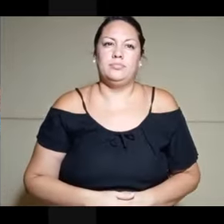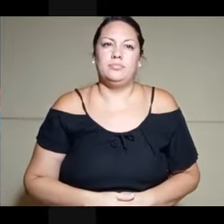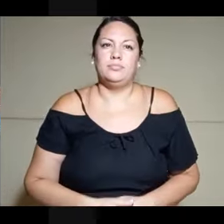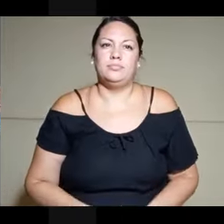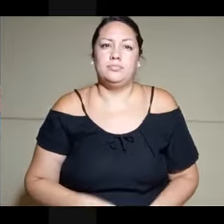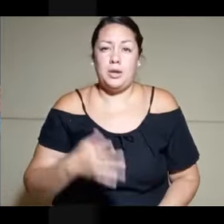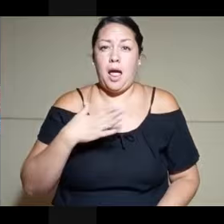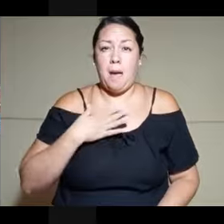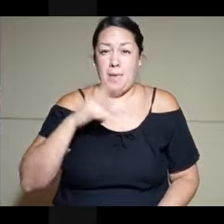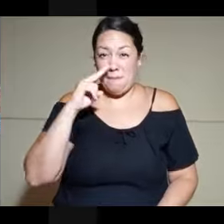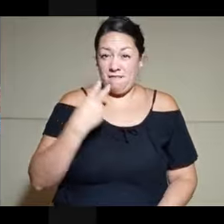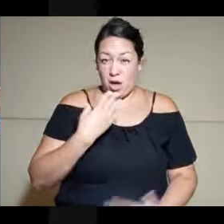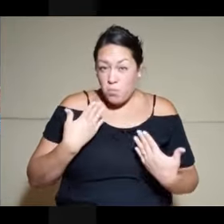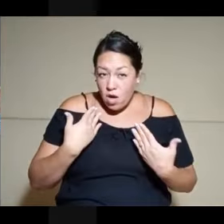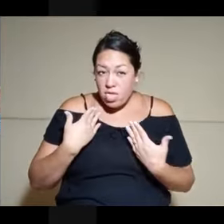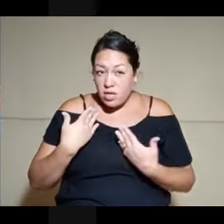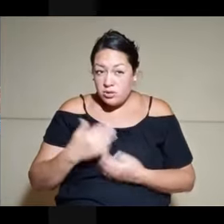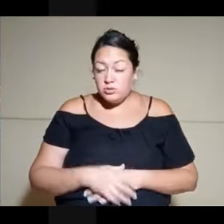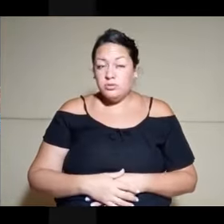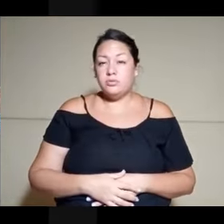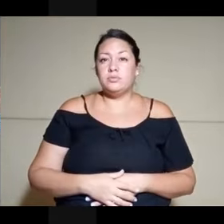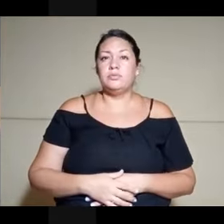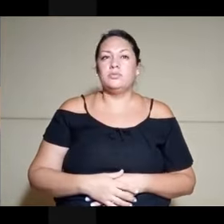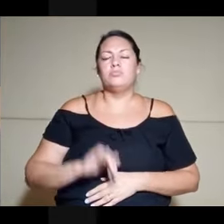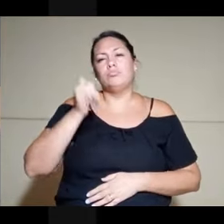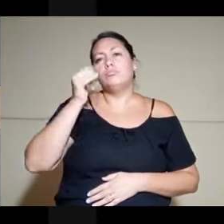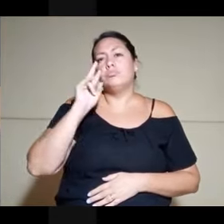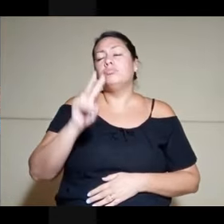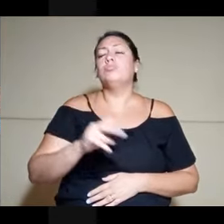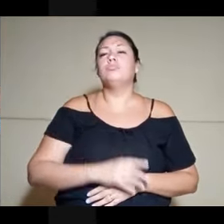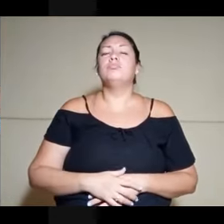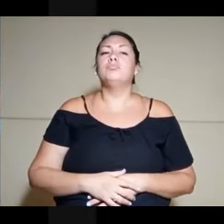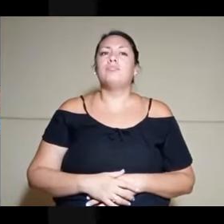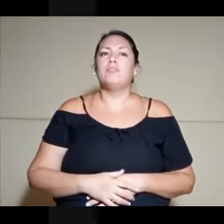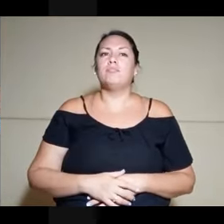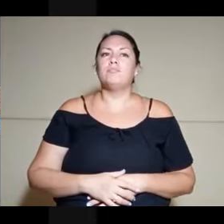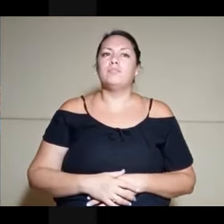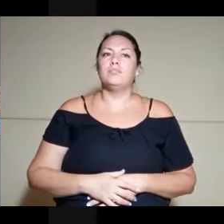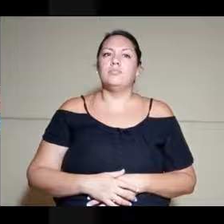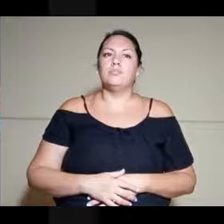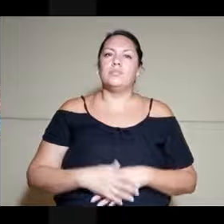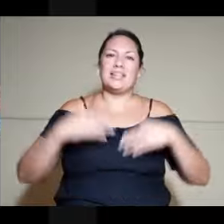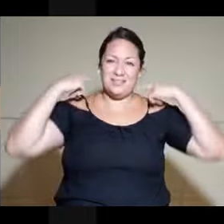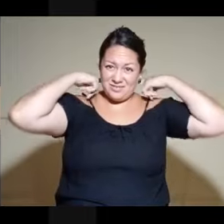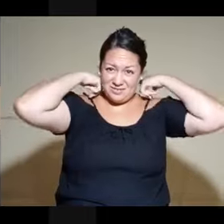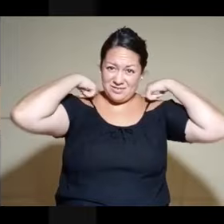el trapecio. ¿Ustedes me alcanzan a ver ahí? Bien, el trapecio.